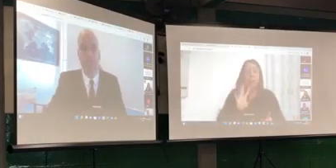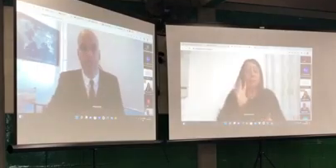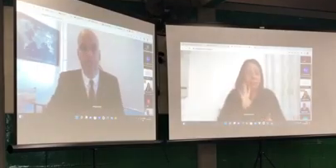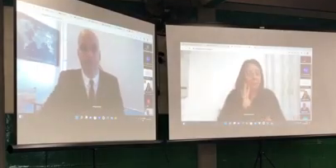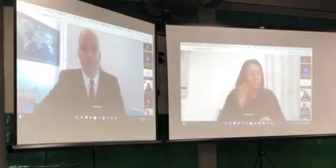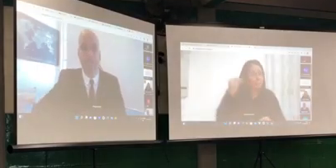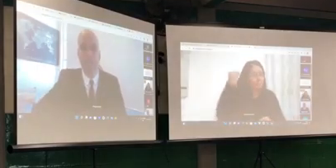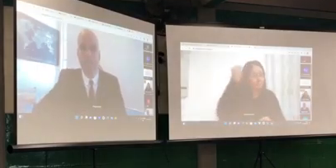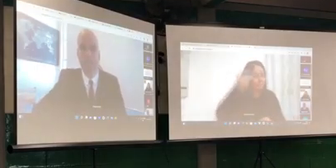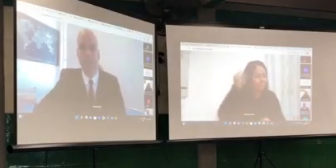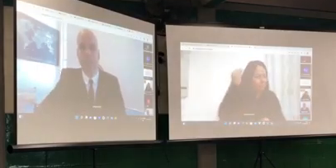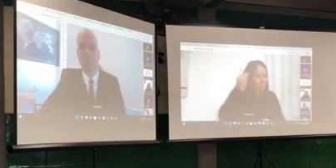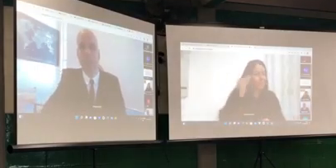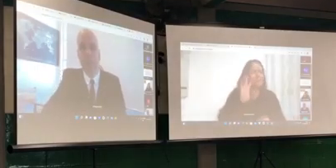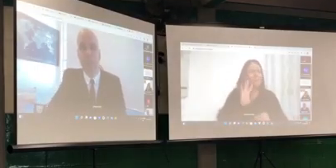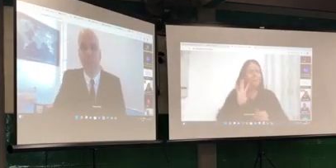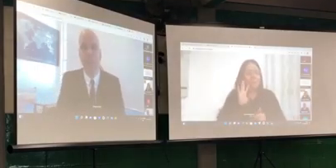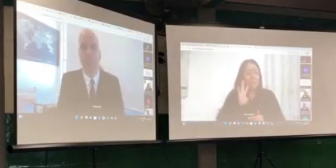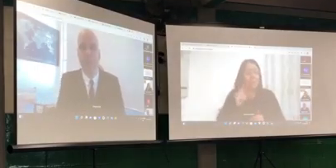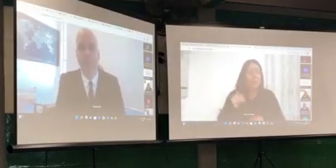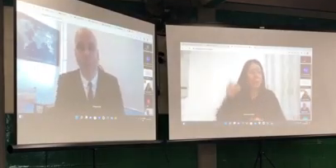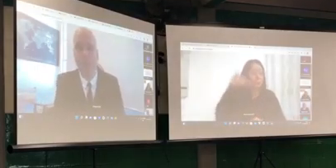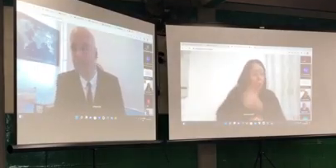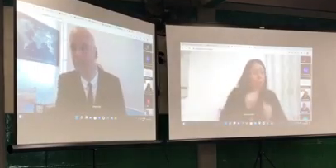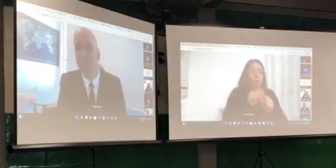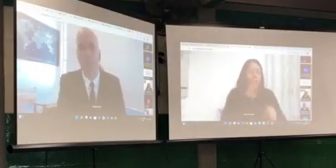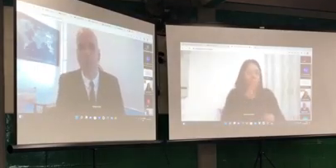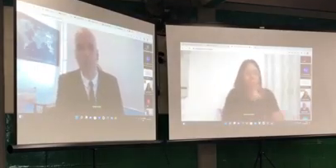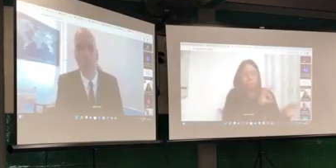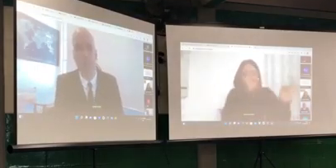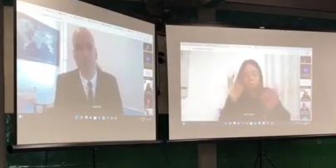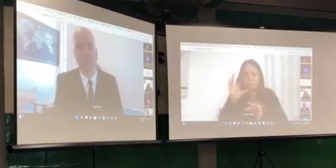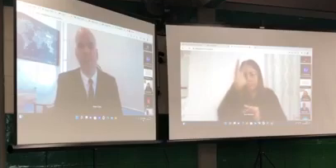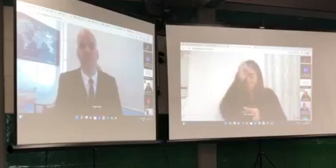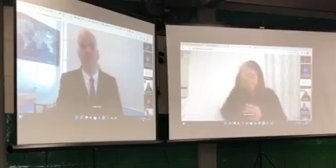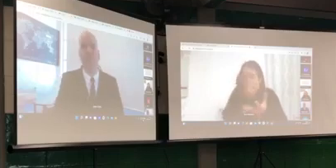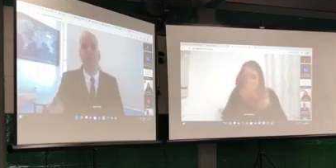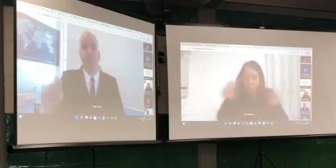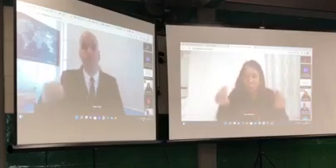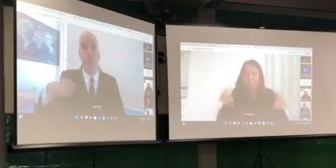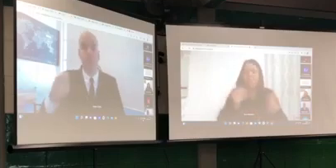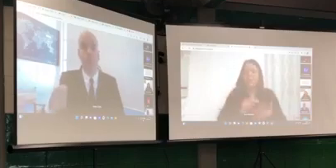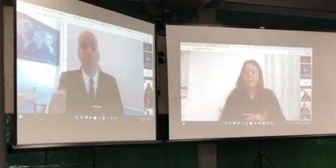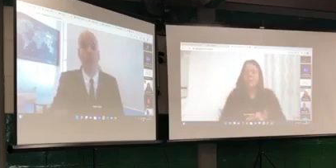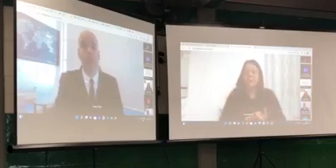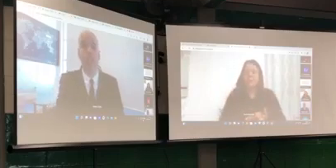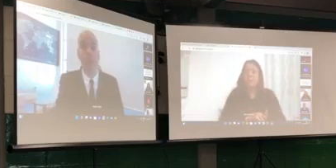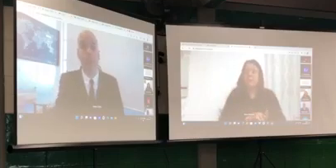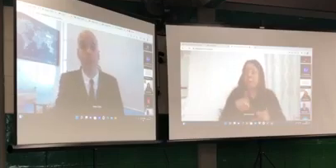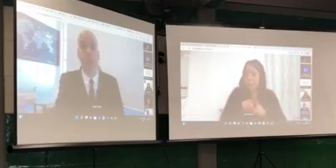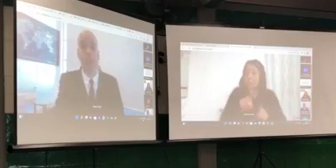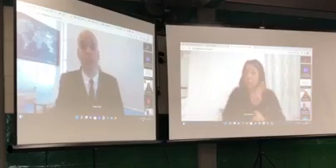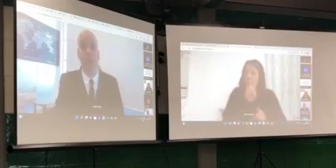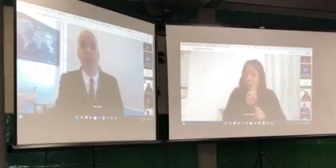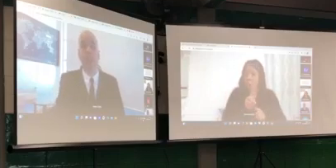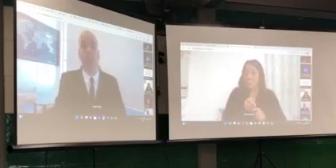experiência bacana. Eu estive lá olhando, aprendendo muito, né? Lá se usou a língua de sinais, que